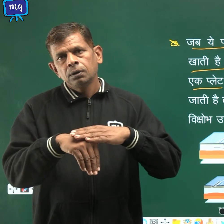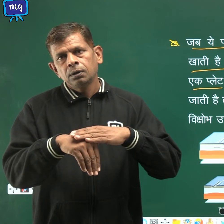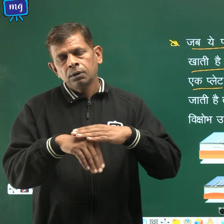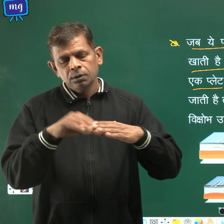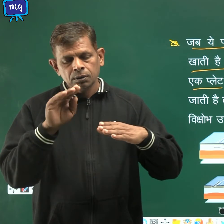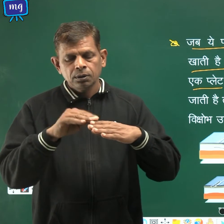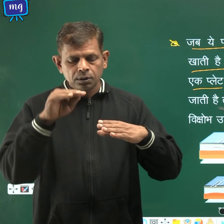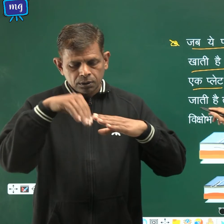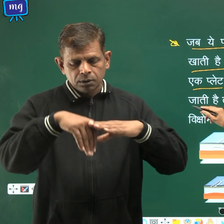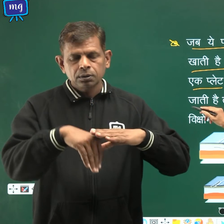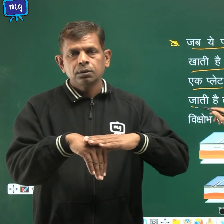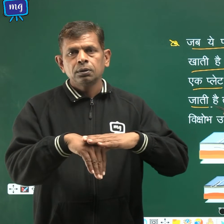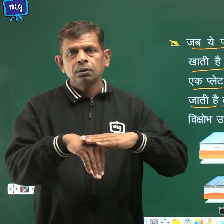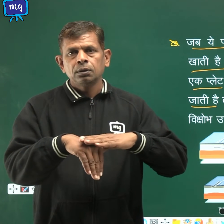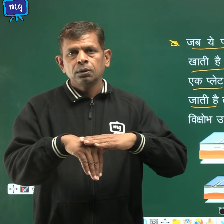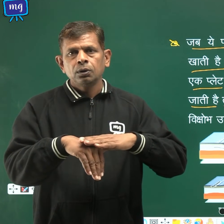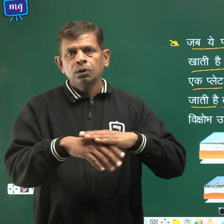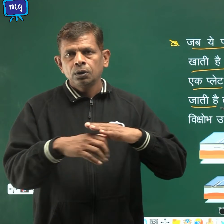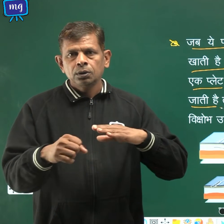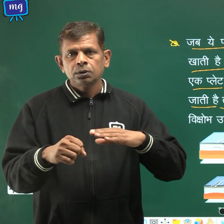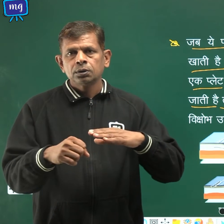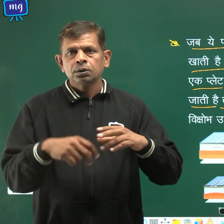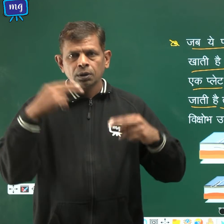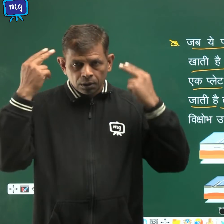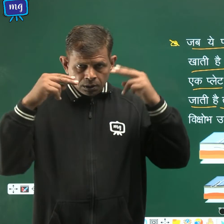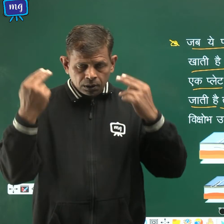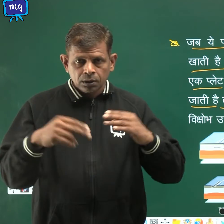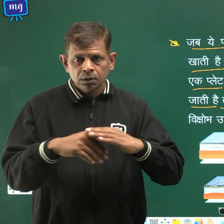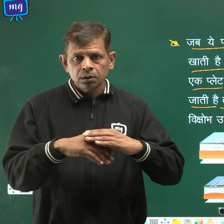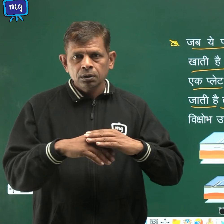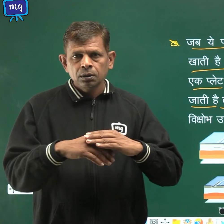चली जाती हैं, तो इसके कारण